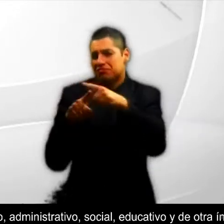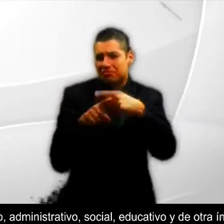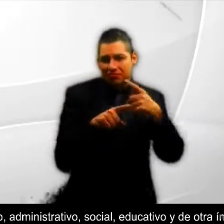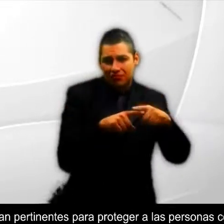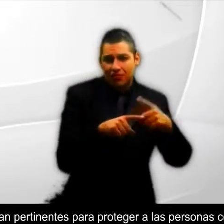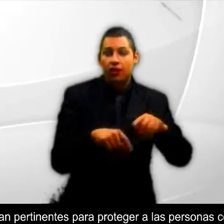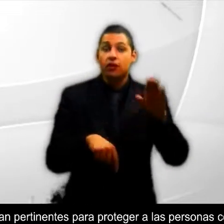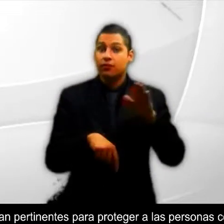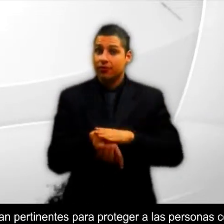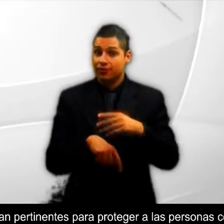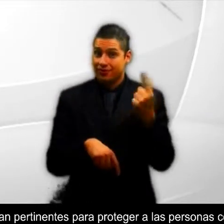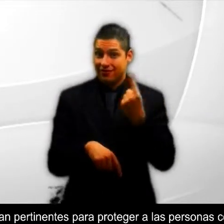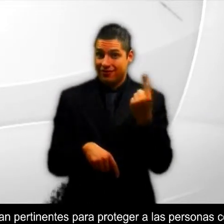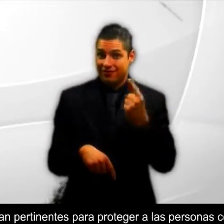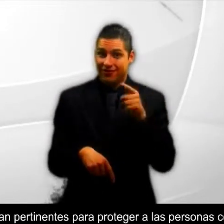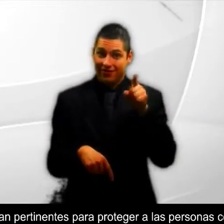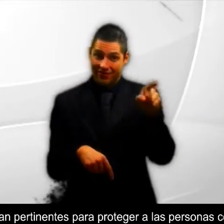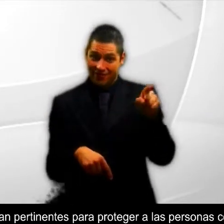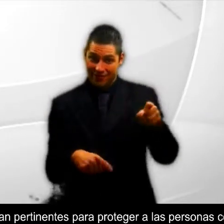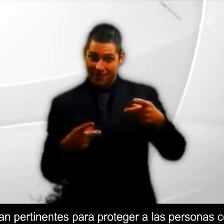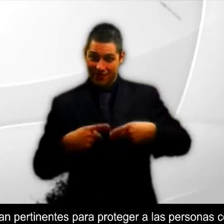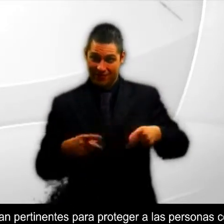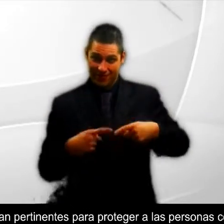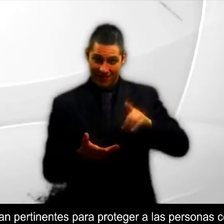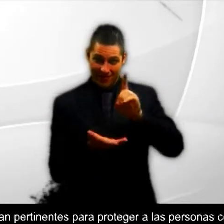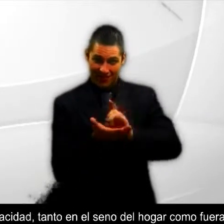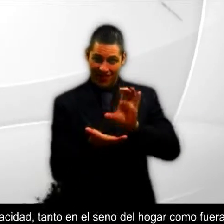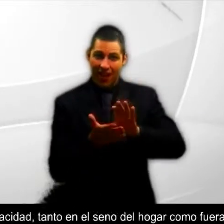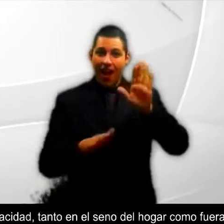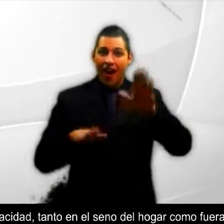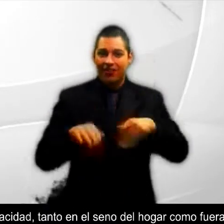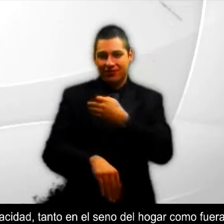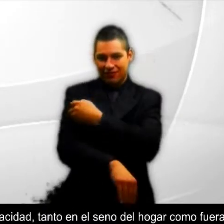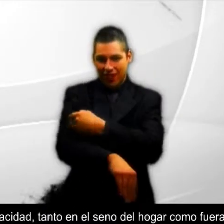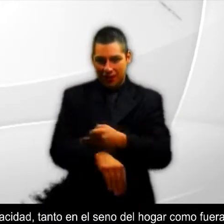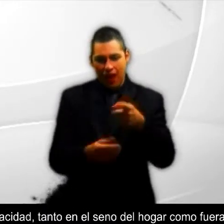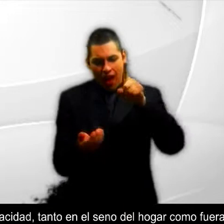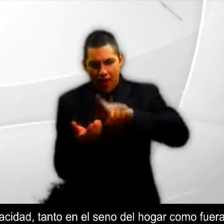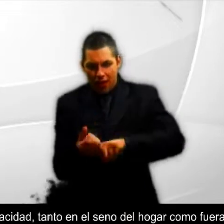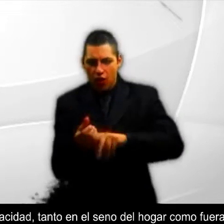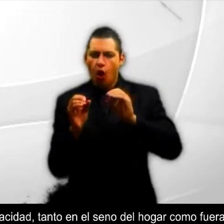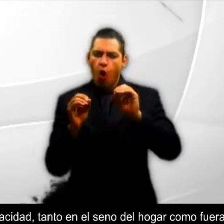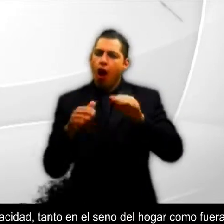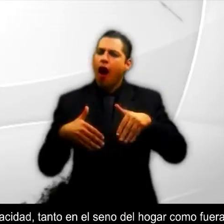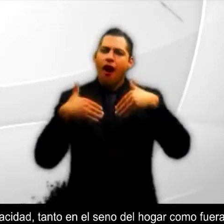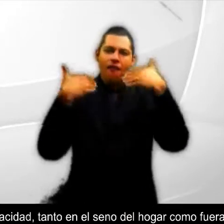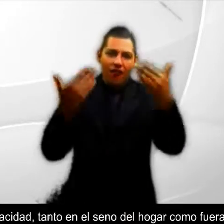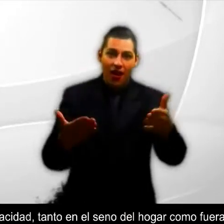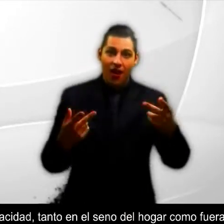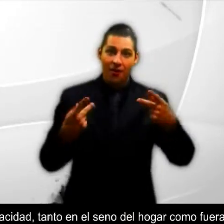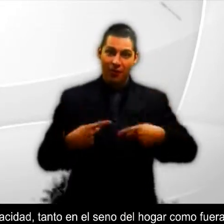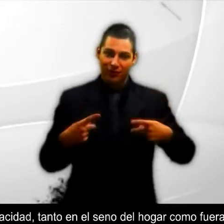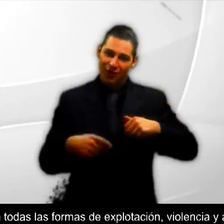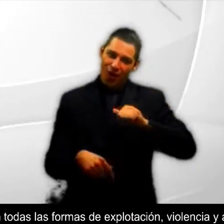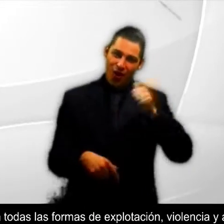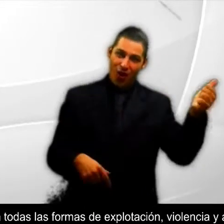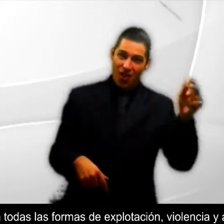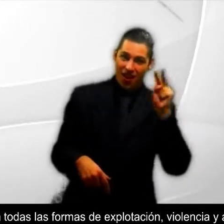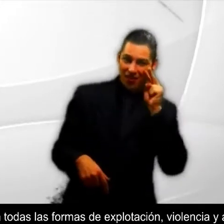que sean pertinentes para proteger a las personas con discapacidad, tanto en el seno del hogar como fuera de él. 2. Contra todas